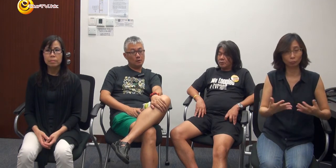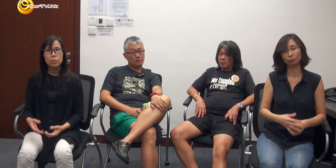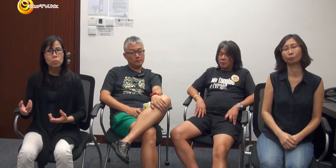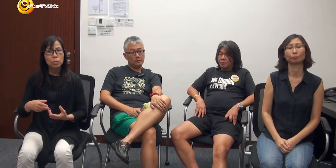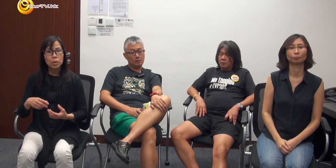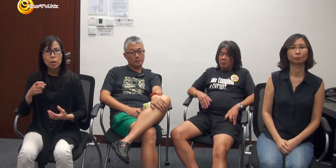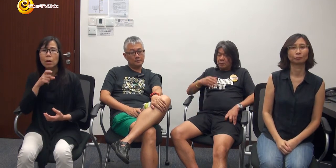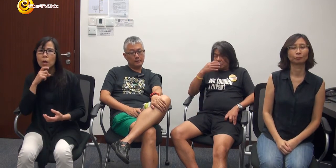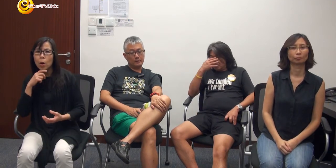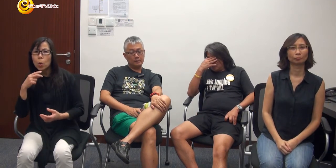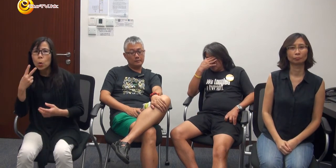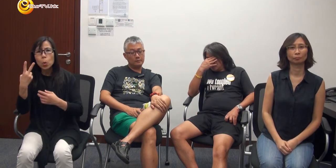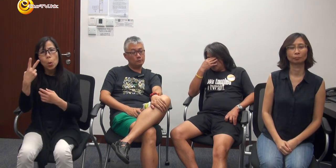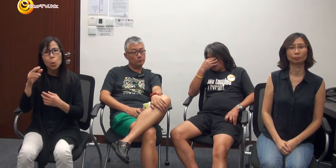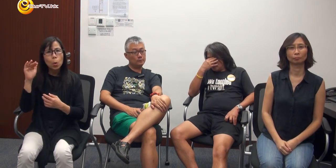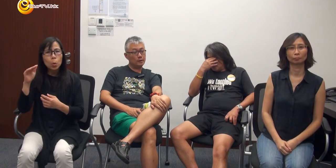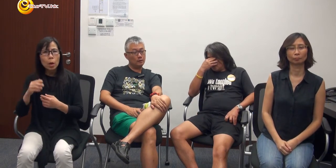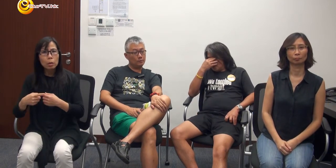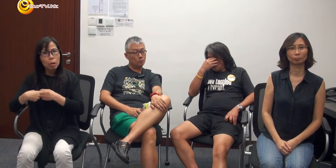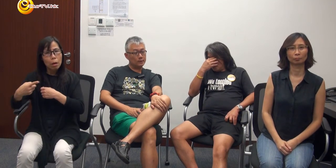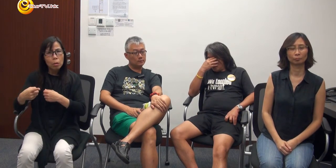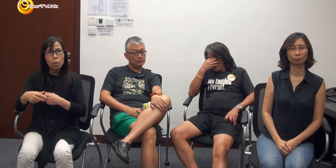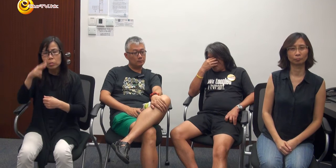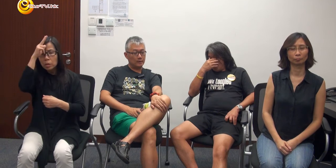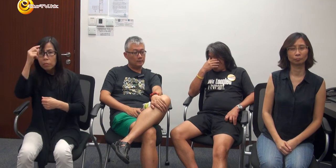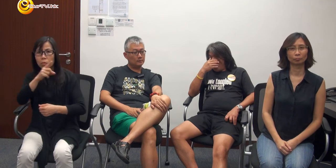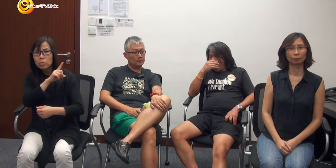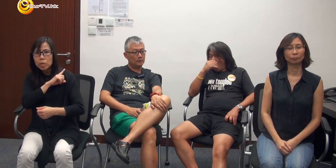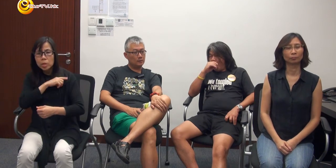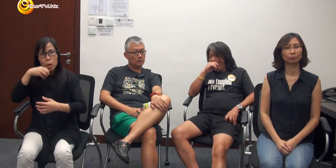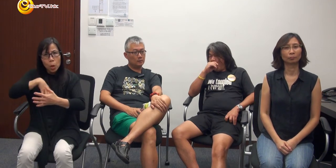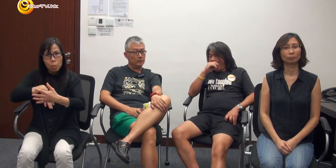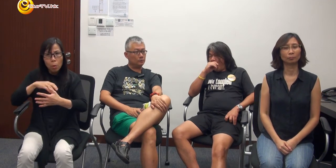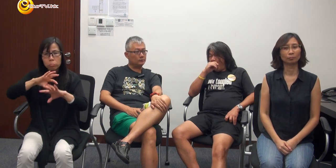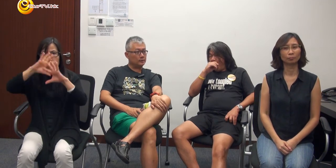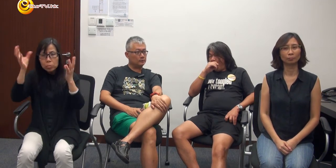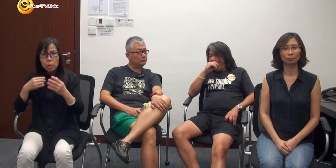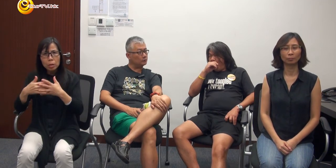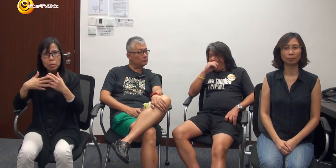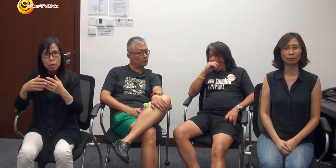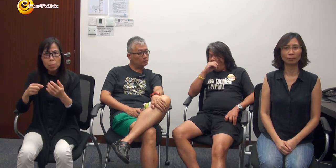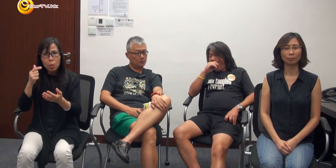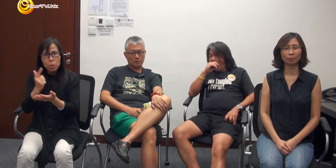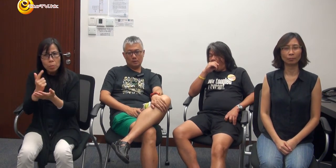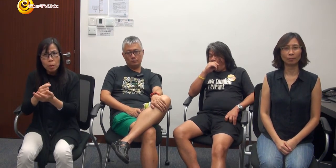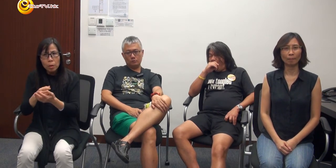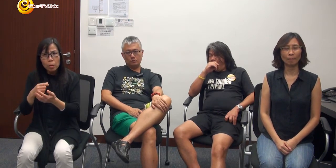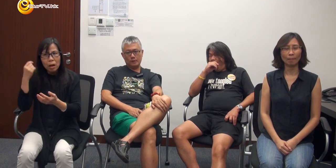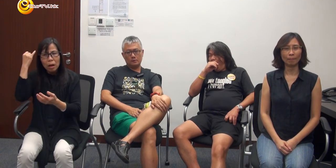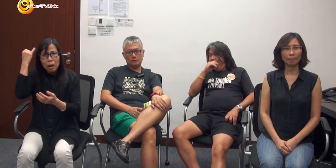可能呢？第一個可能就是其實政府自己內部估計覺得整件事的嚴重性是超乎想像，那與其